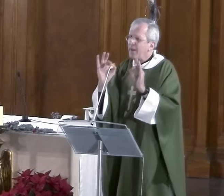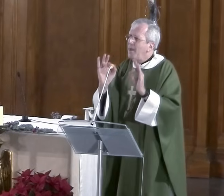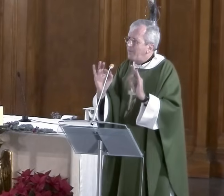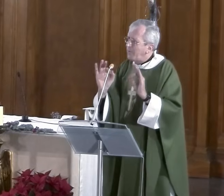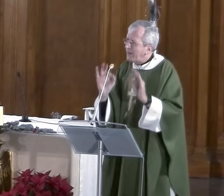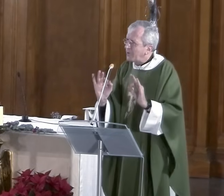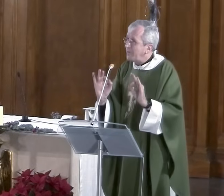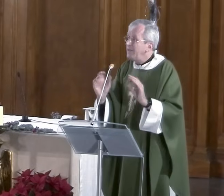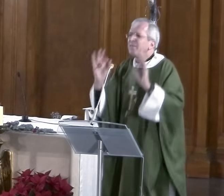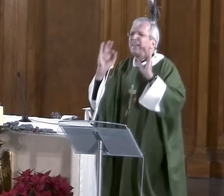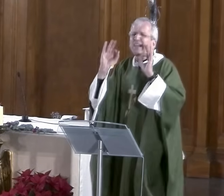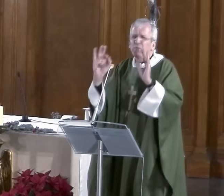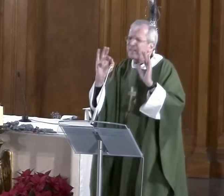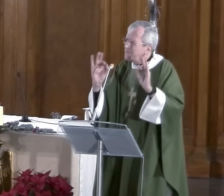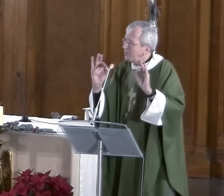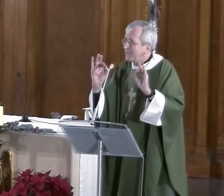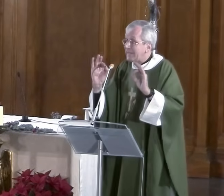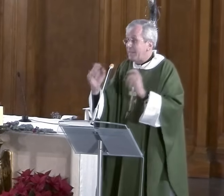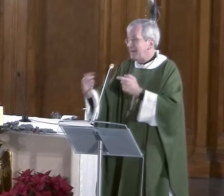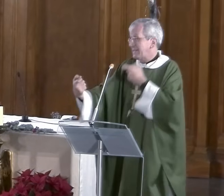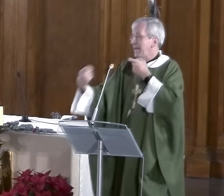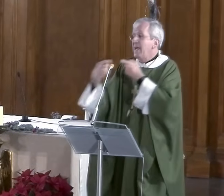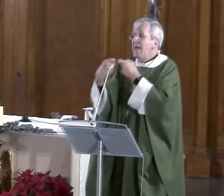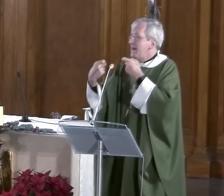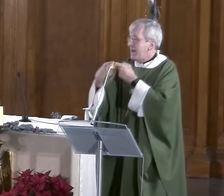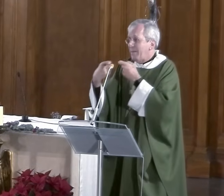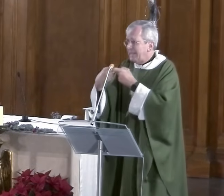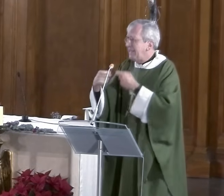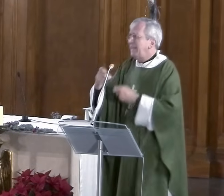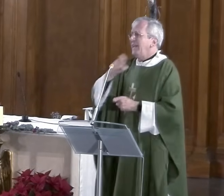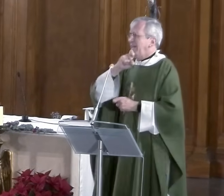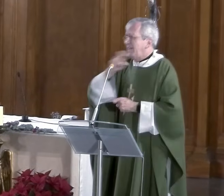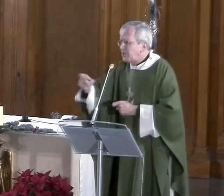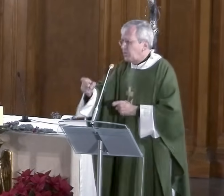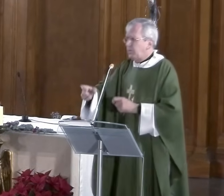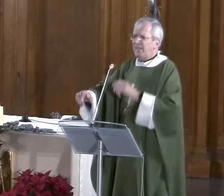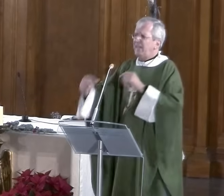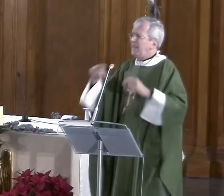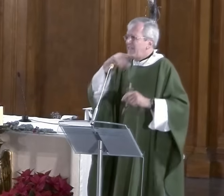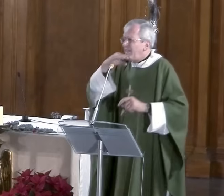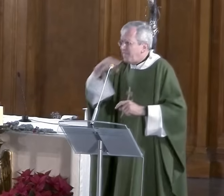saber poner orden y que lo más importante, más que rebatir y